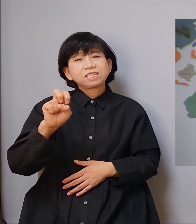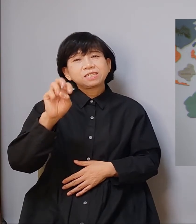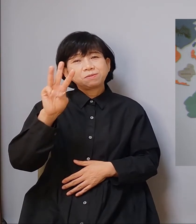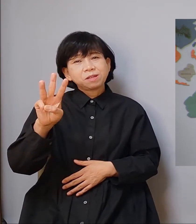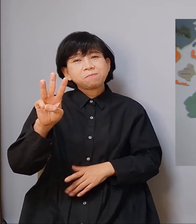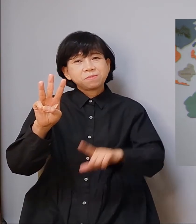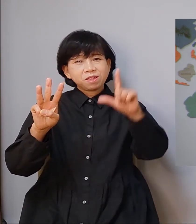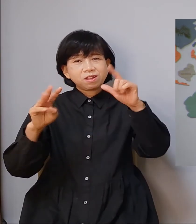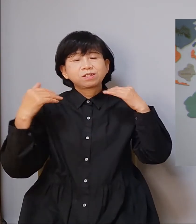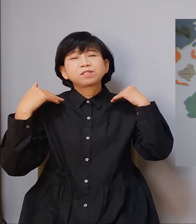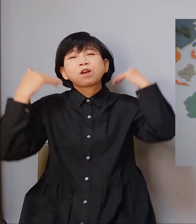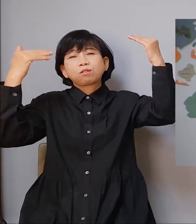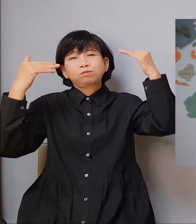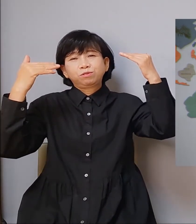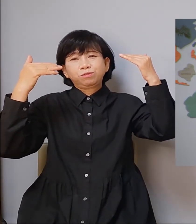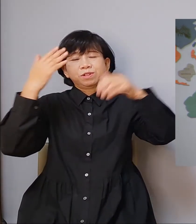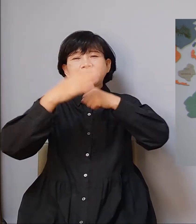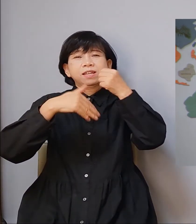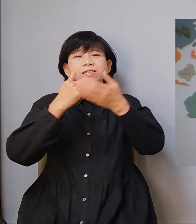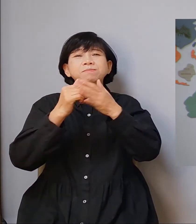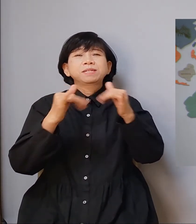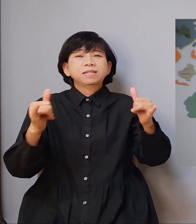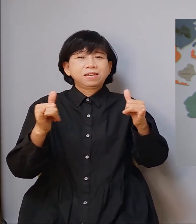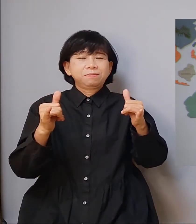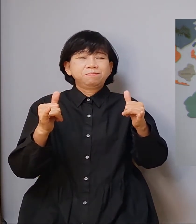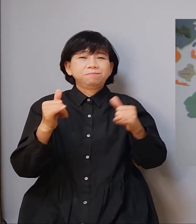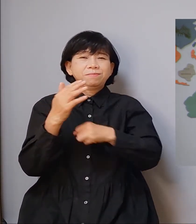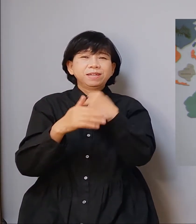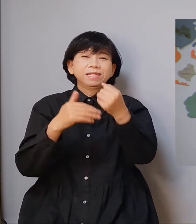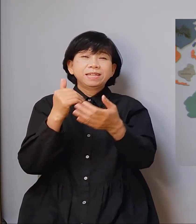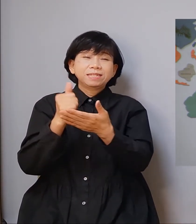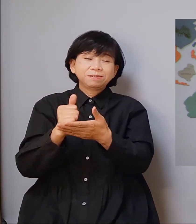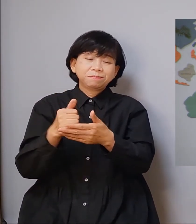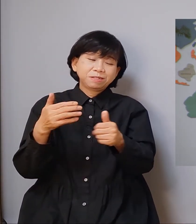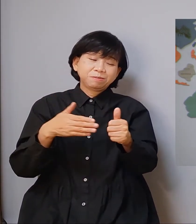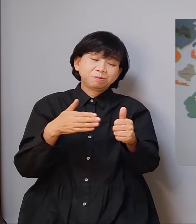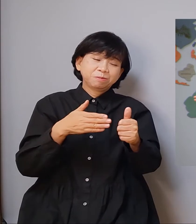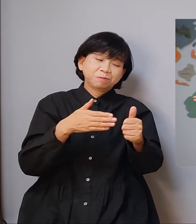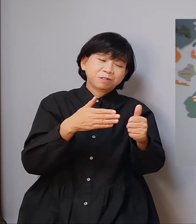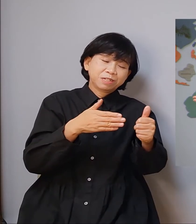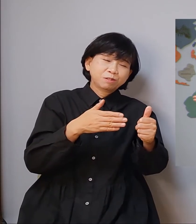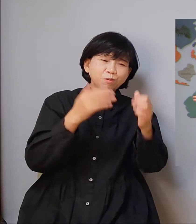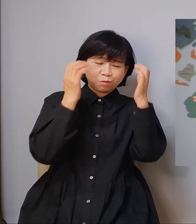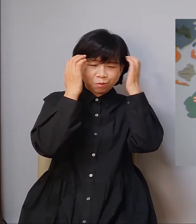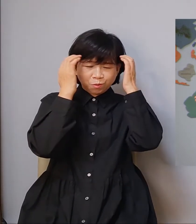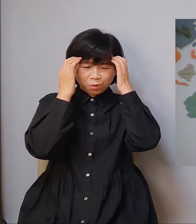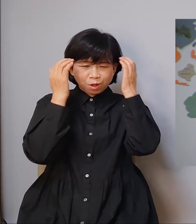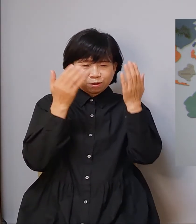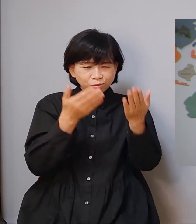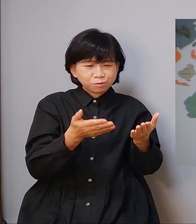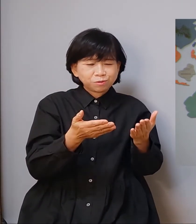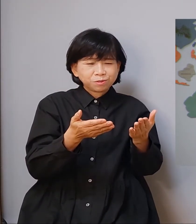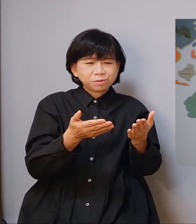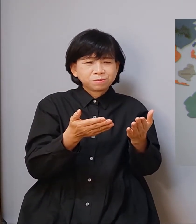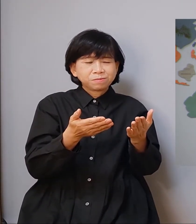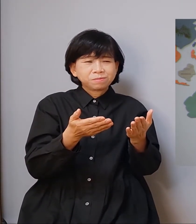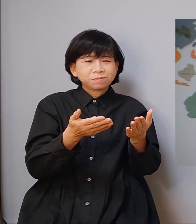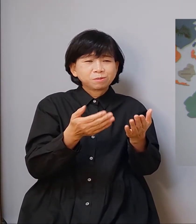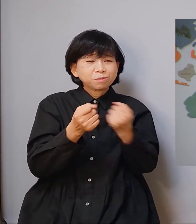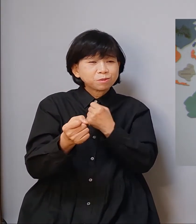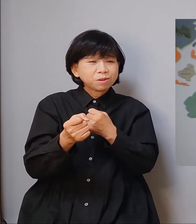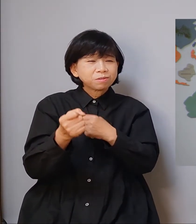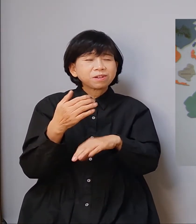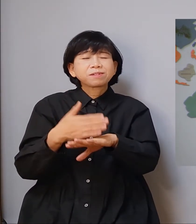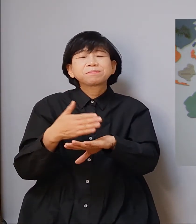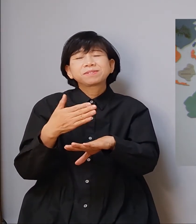더 성숙한 하나님의 사람으로, 비록 하나님이 우회로로 보낼지라도 하나님 은혜입니다, 하나님